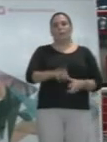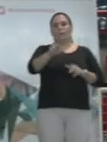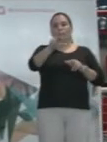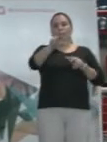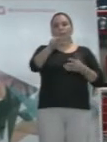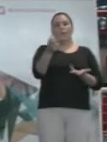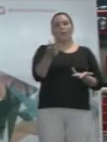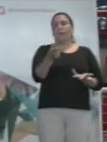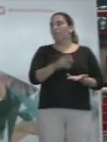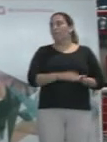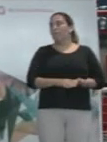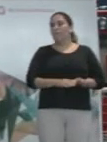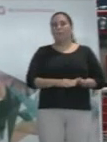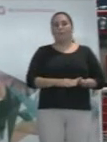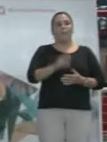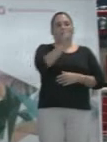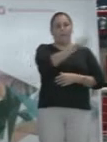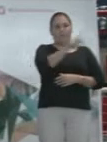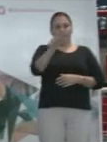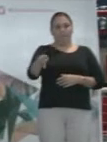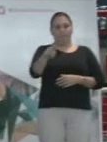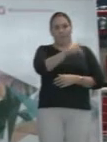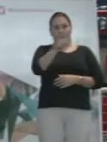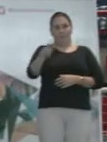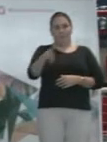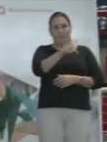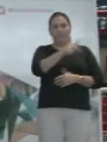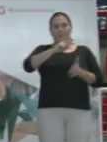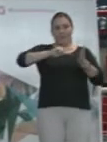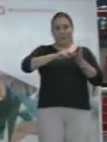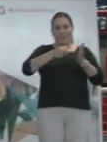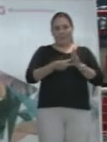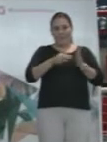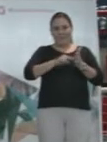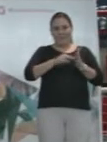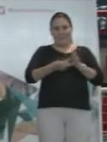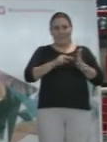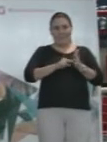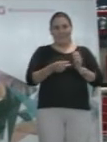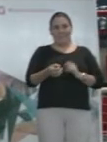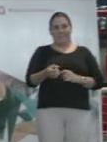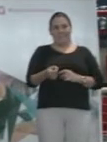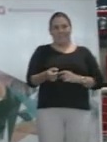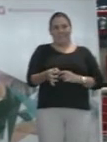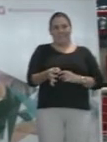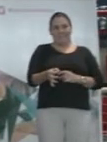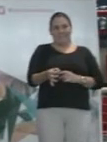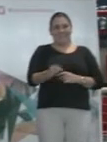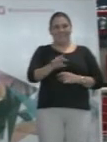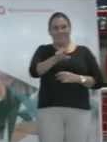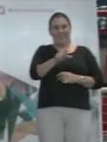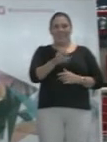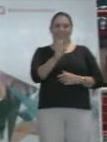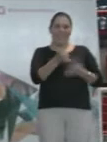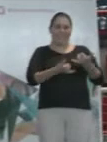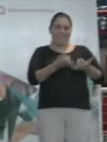Fonte. Ele queima e ninguém vê. É impressionante. Você coloca o